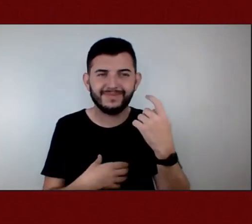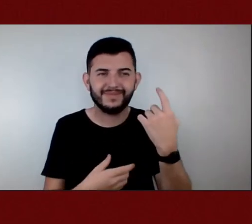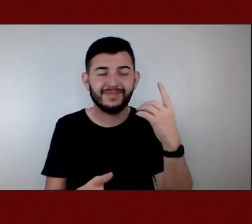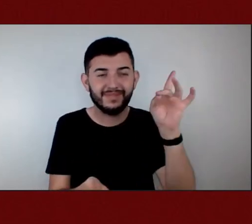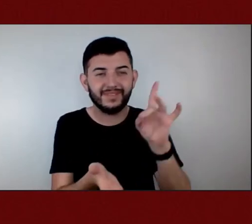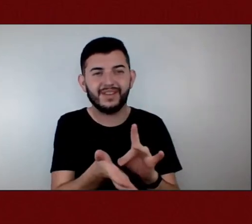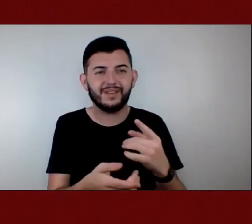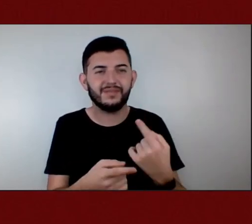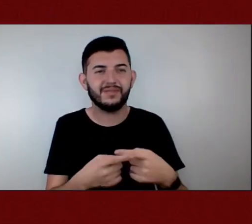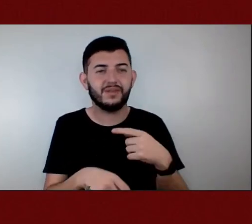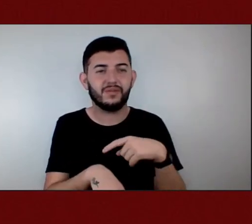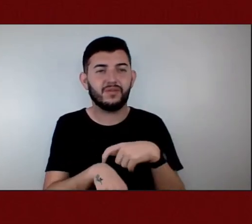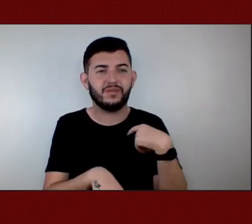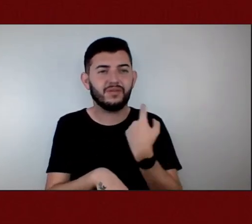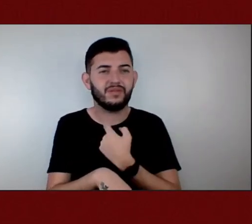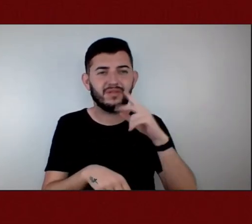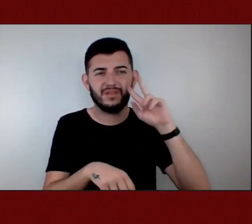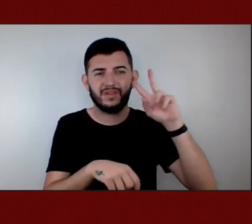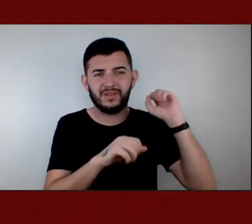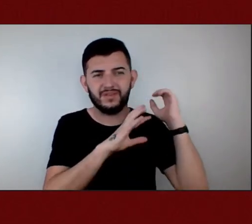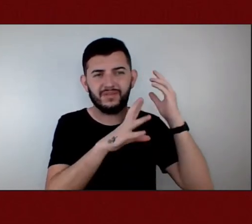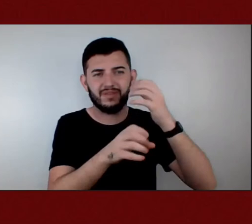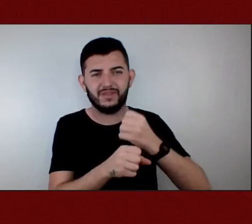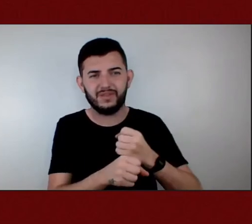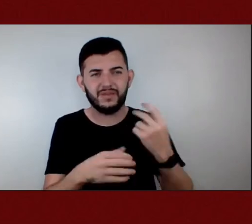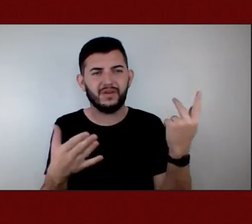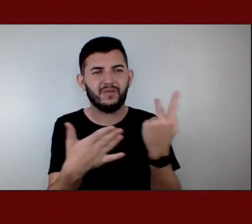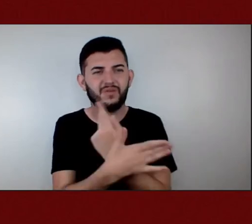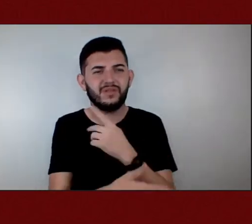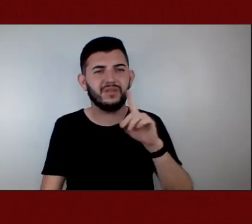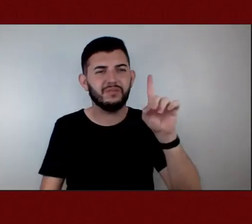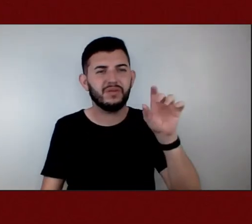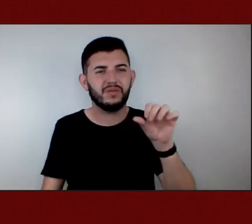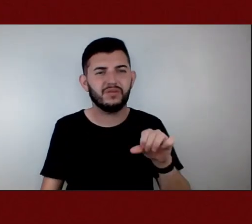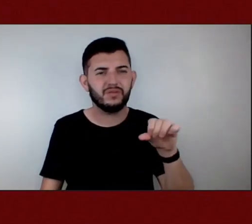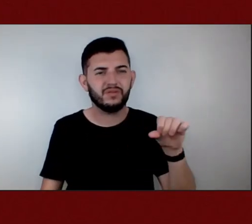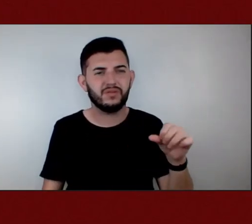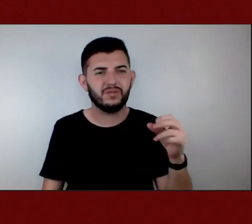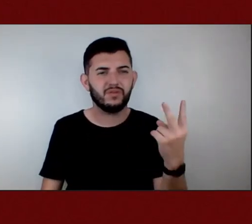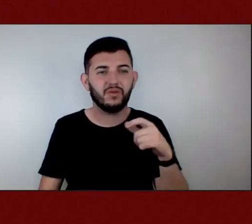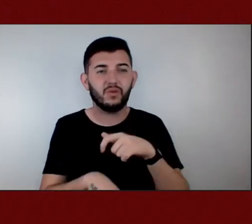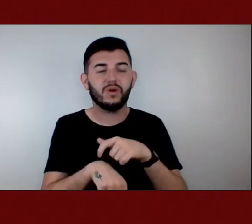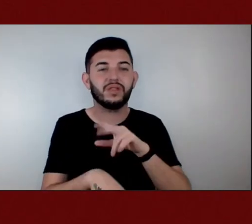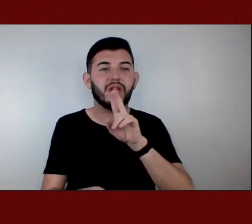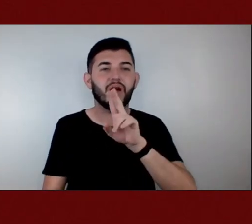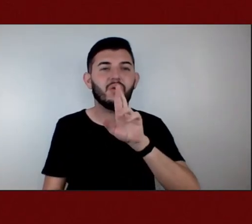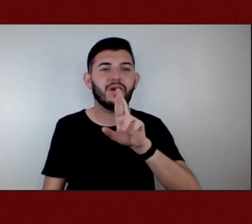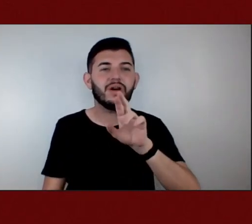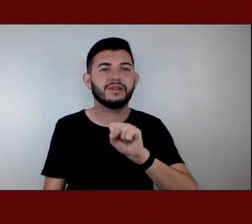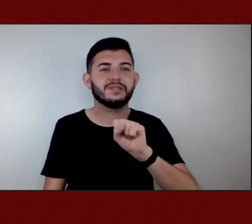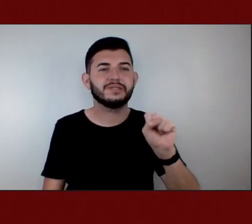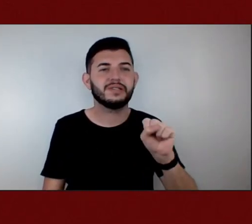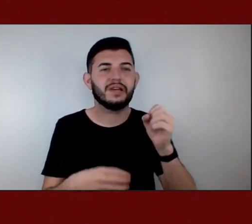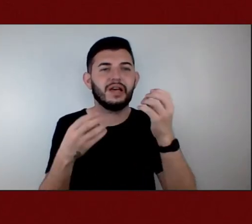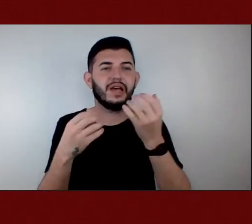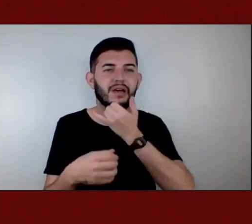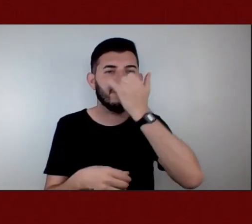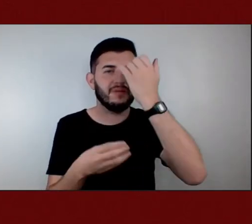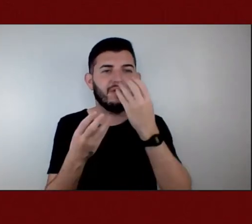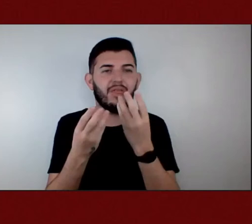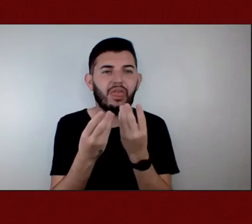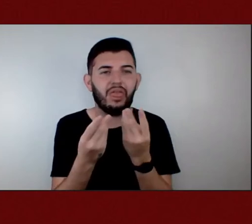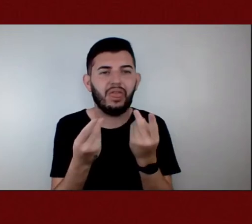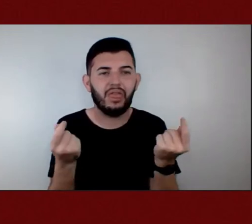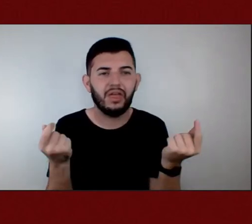do que aconteceu em 92, com a queda da União Soviética, foi possível dar um passo além